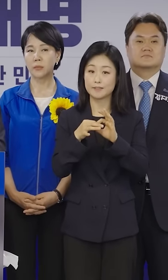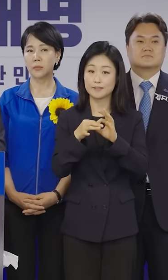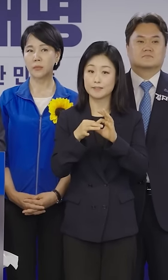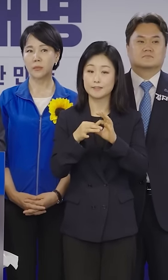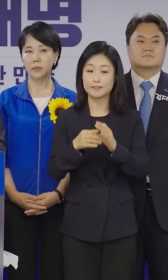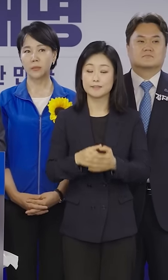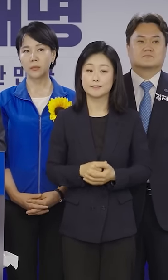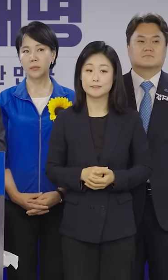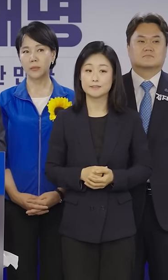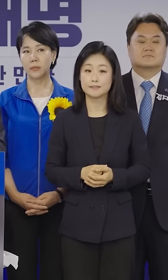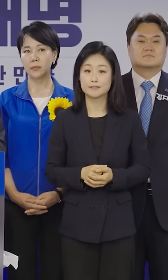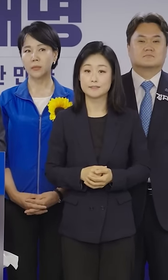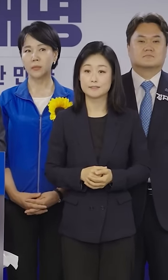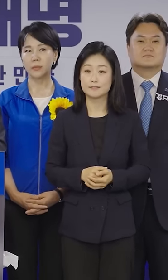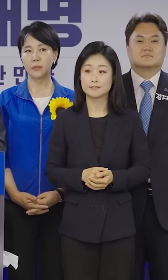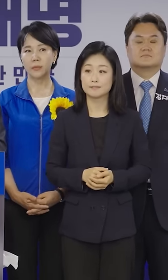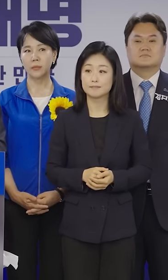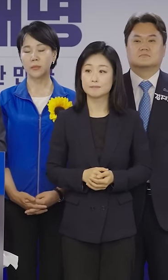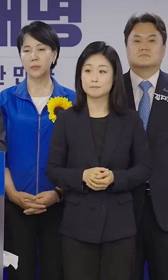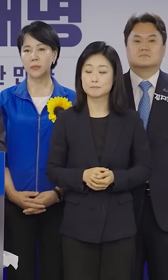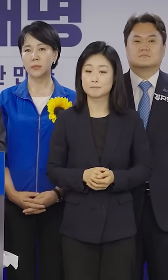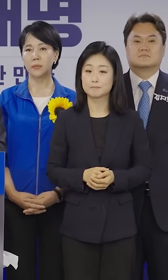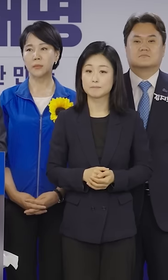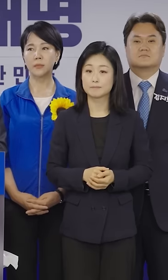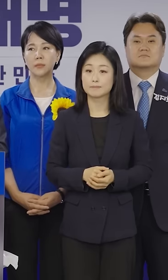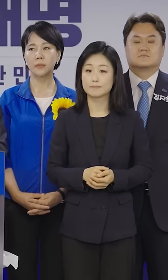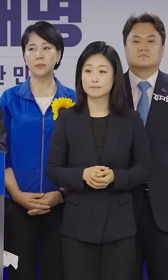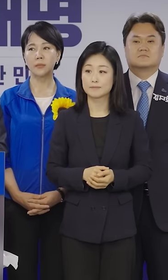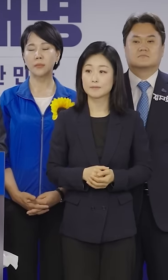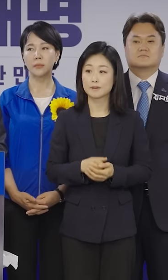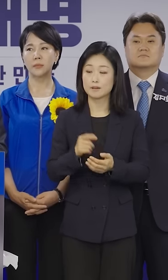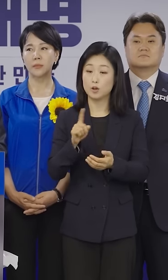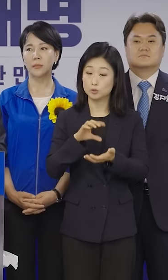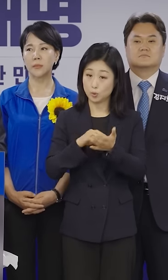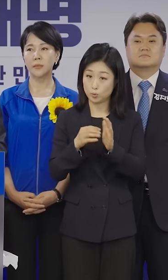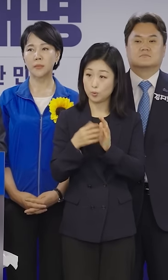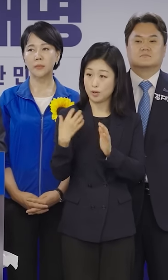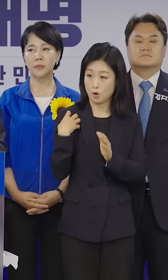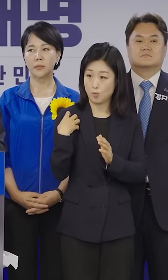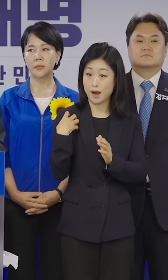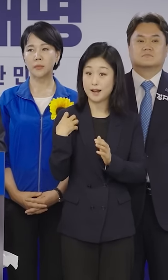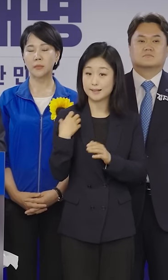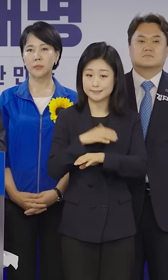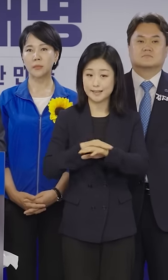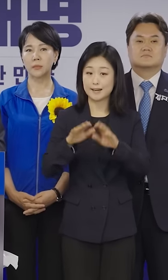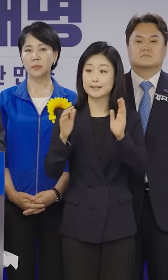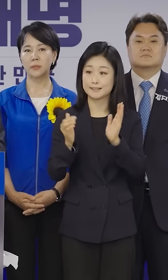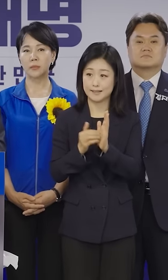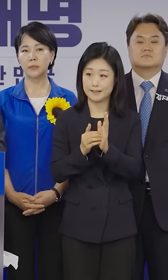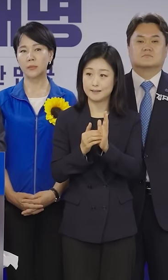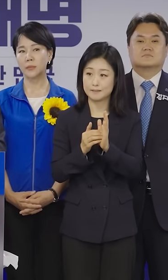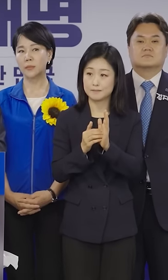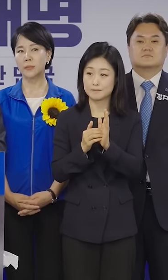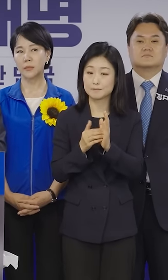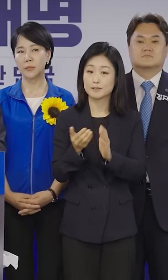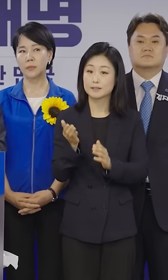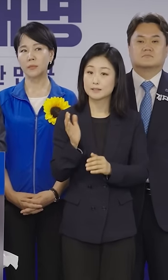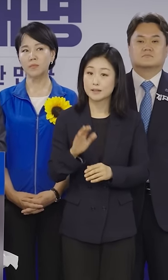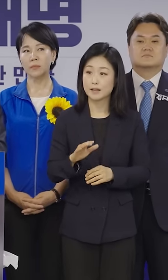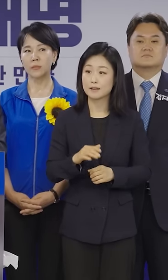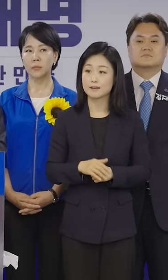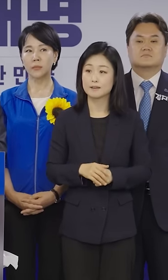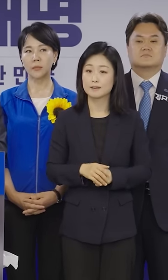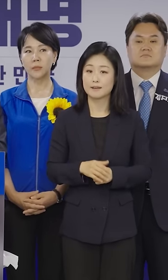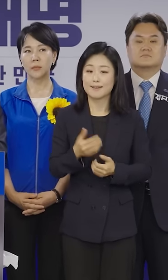일단 저는 이게 상당히 역할을 했다고 생각하는 한편으로 이게